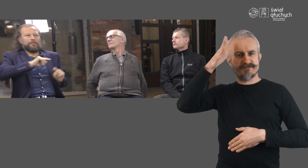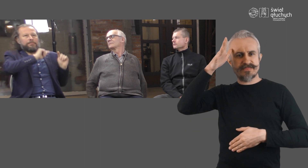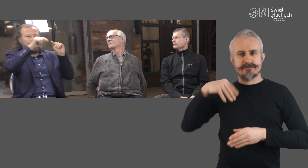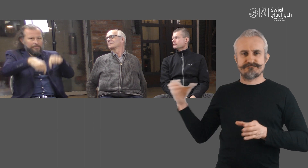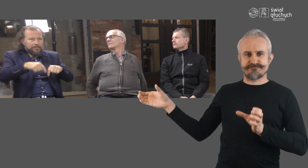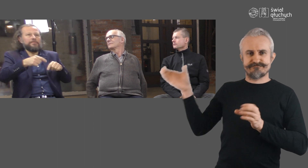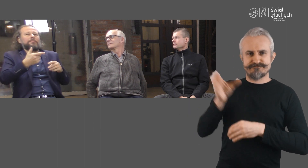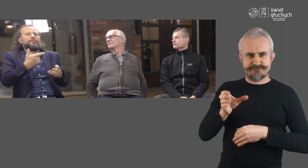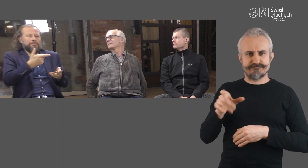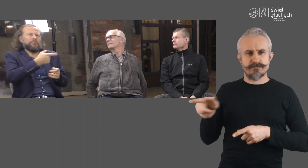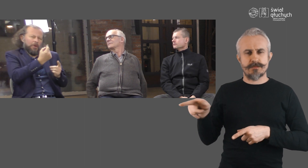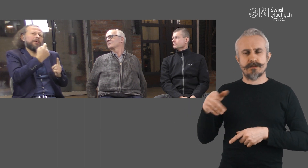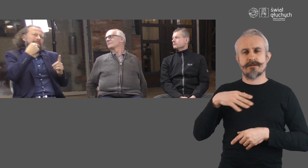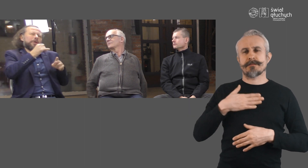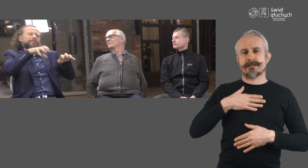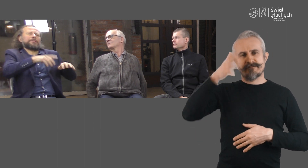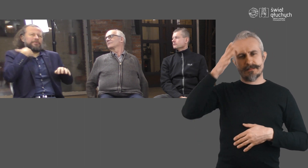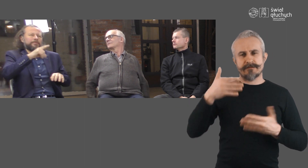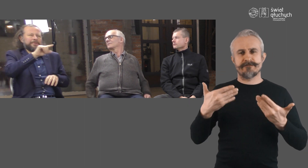Przełożyli tą rozprawę, mój tata przyjechał,